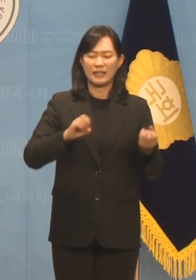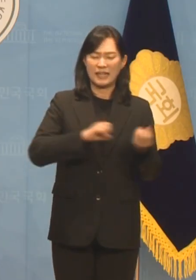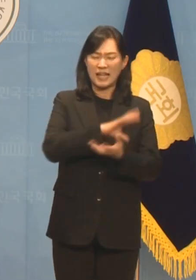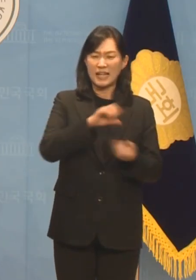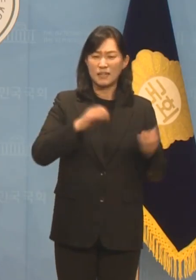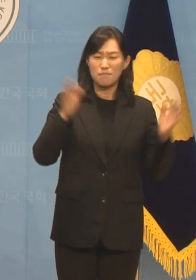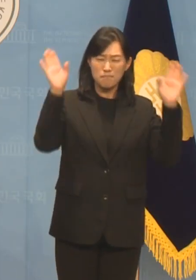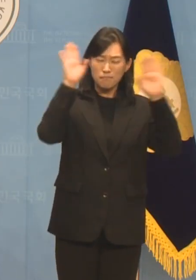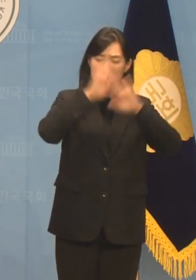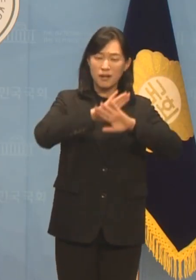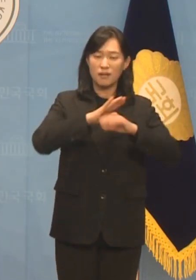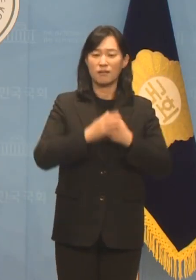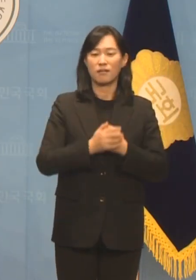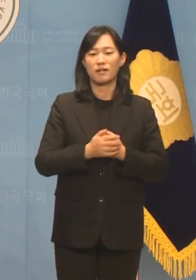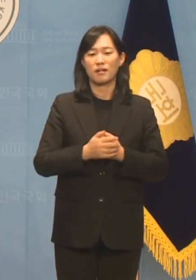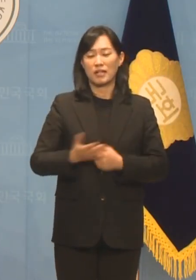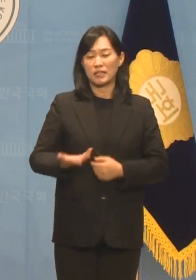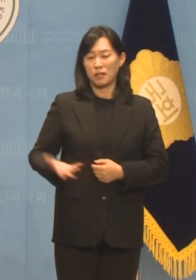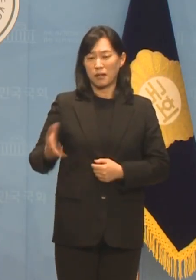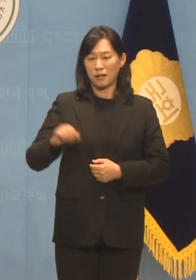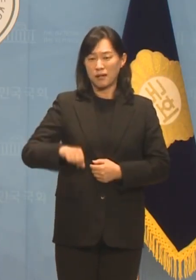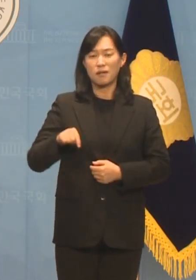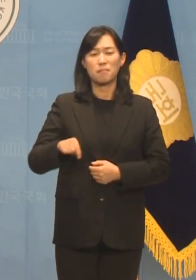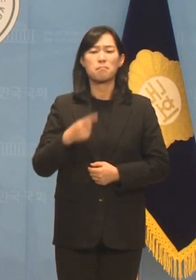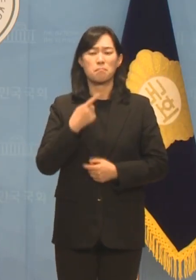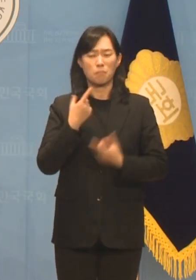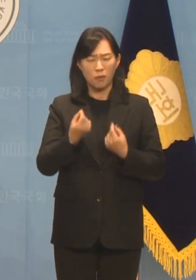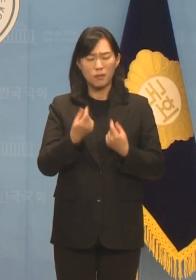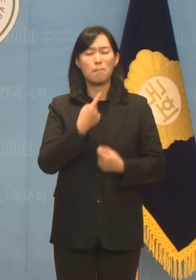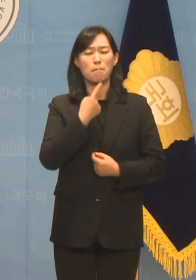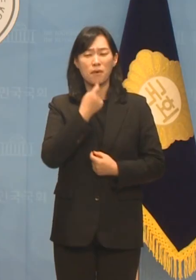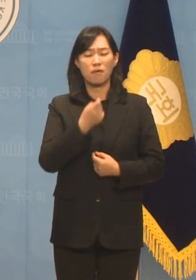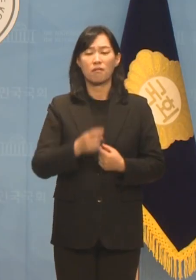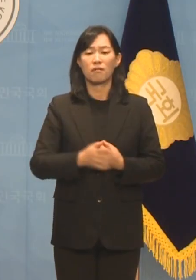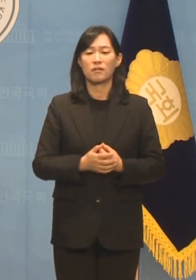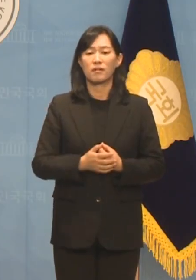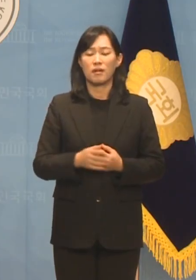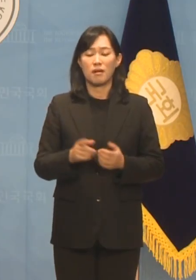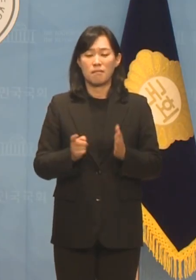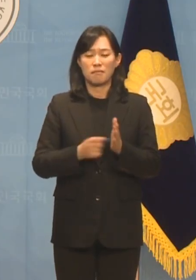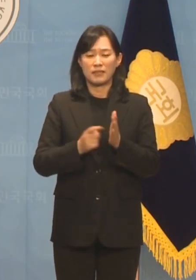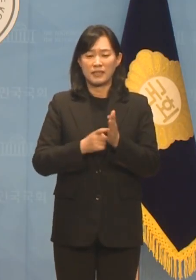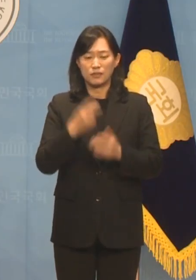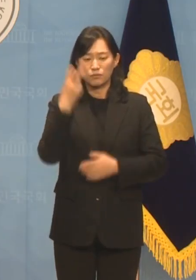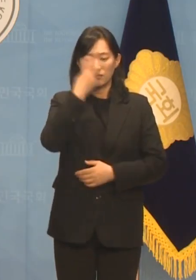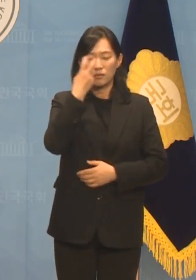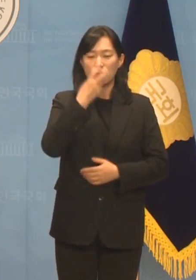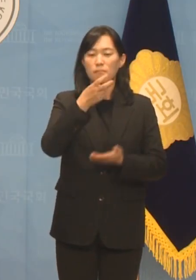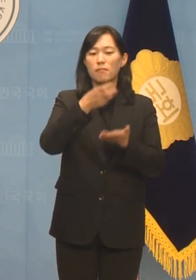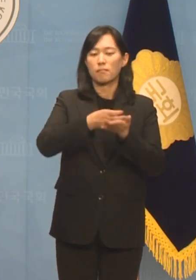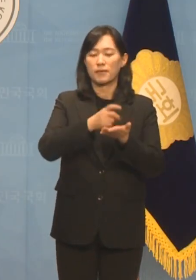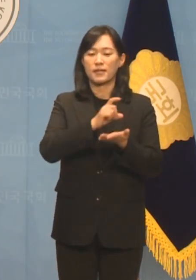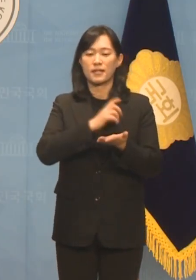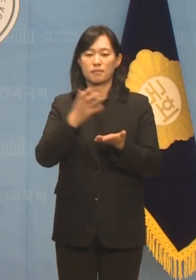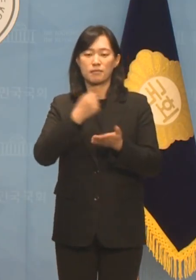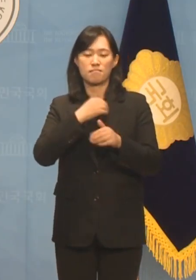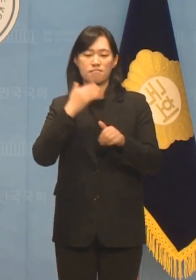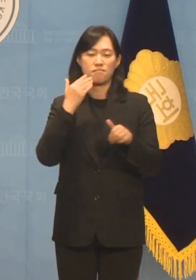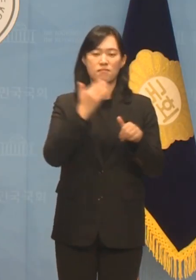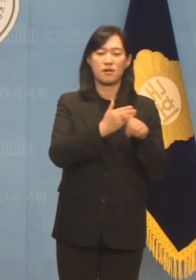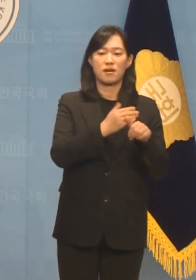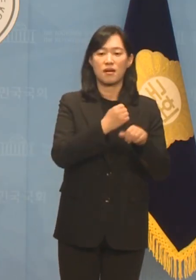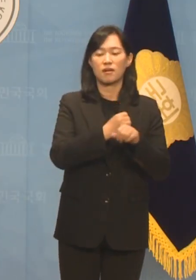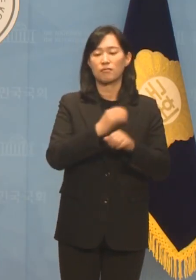밤, 킬링필드가 열릴 뻔했습니다. 신속한 수사로 법의 이름으로 처단해야